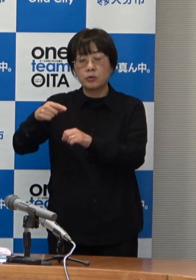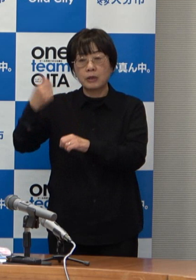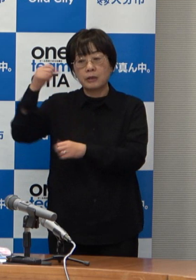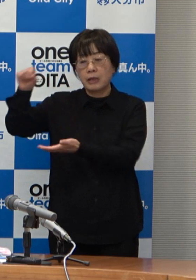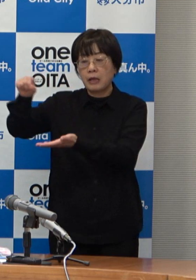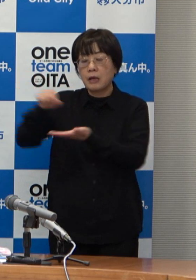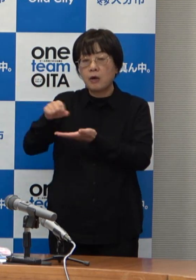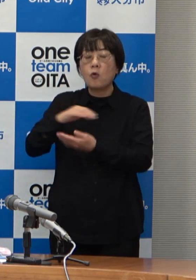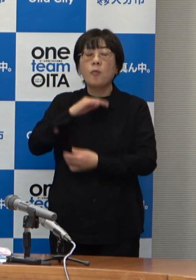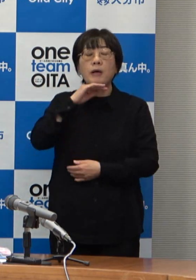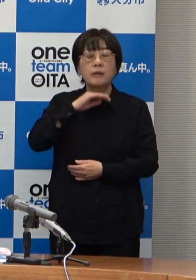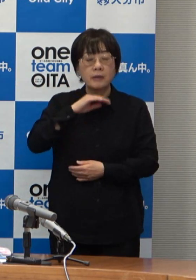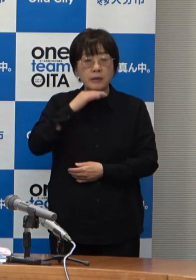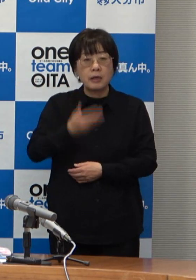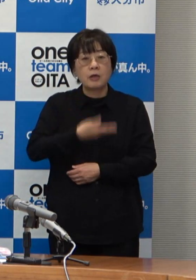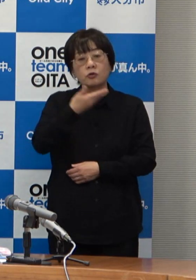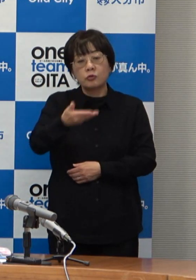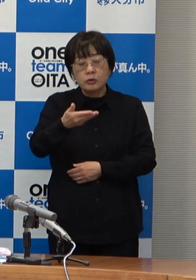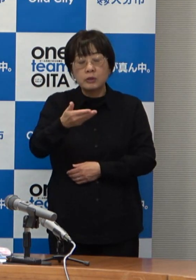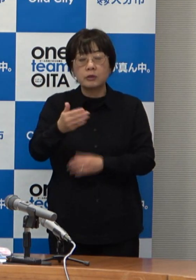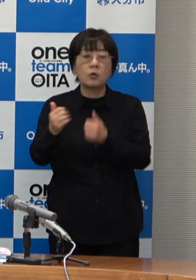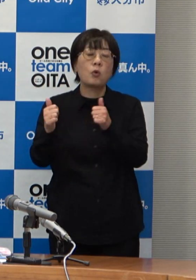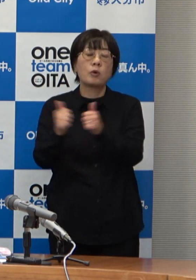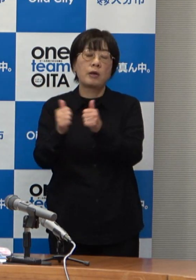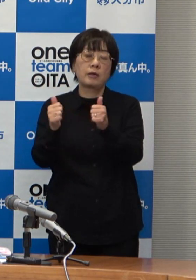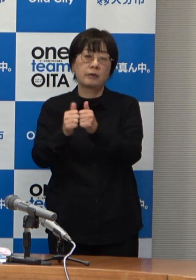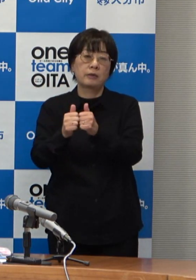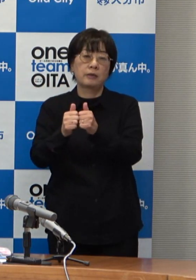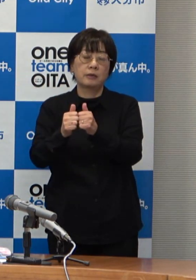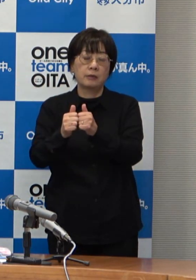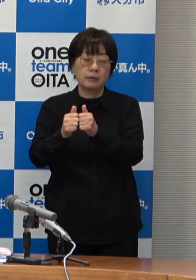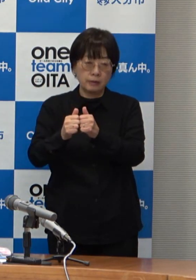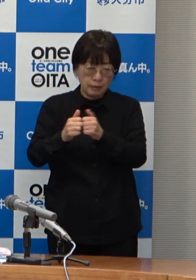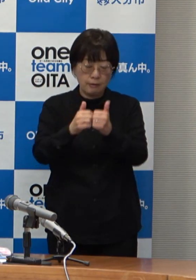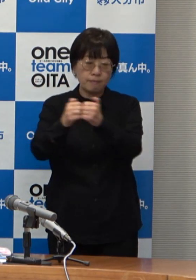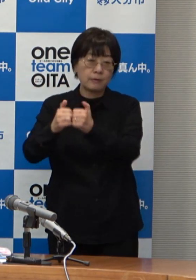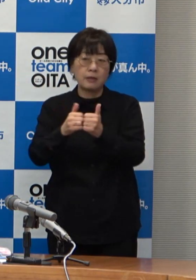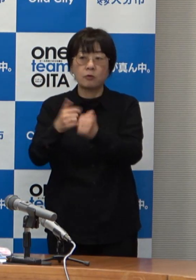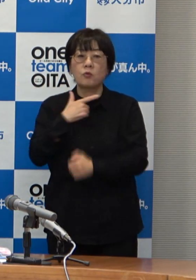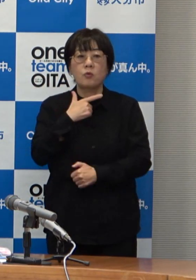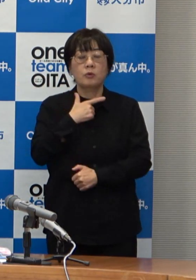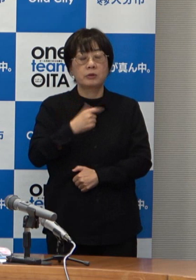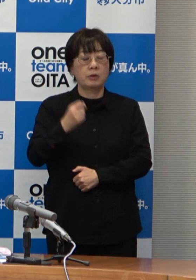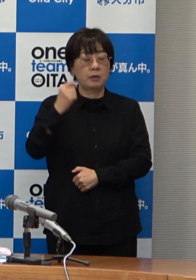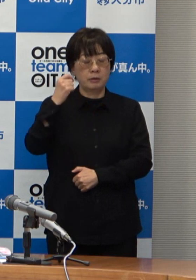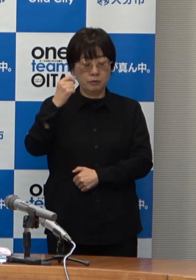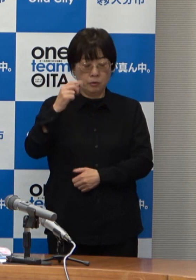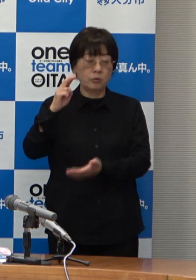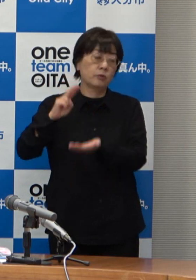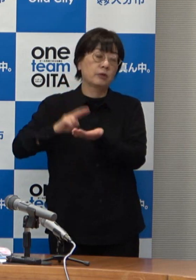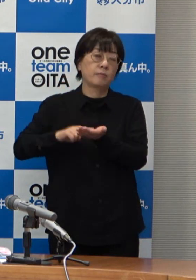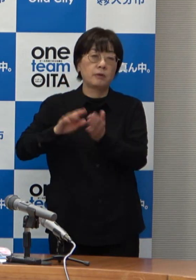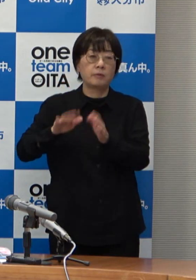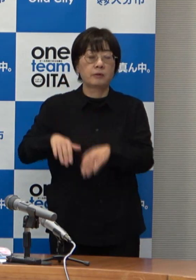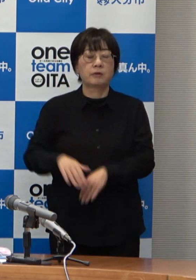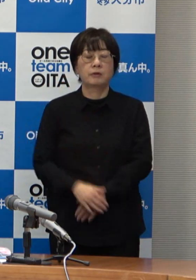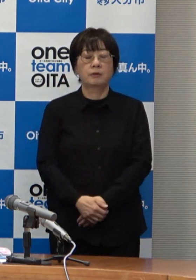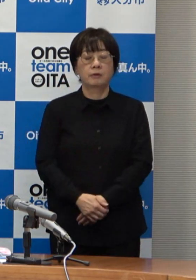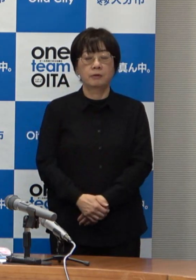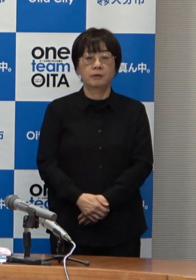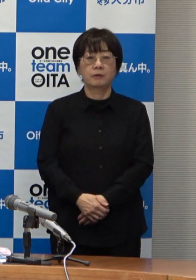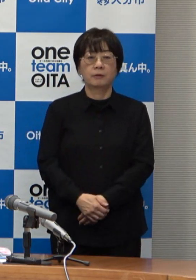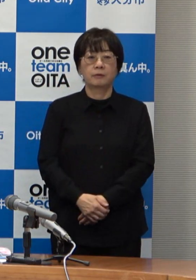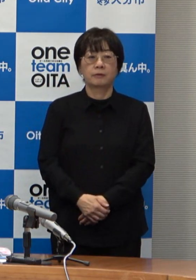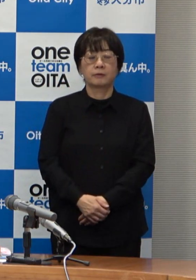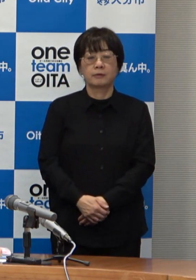を待って次の会でえ検討していきたいということになったところです